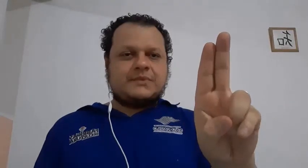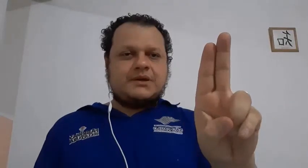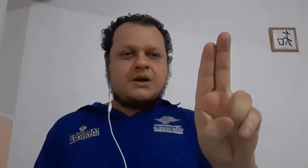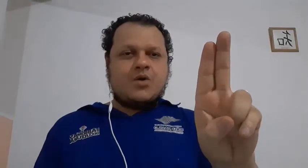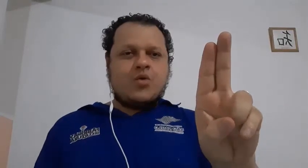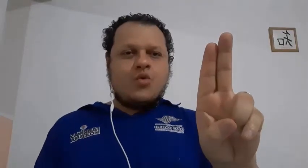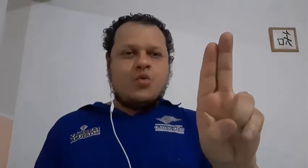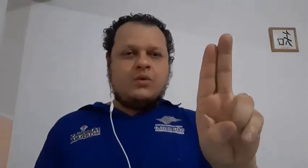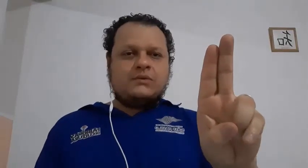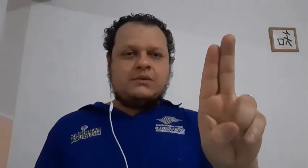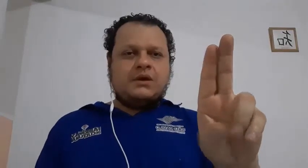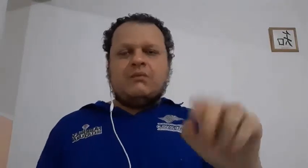U.